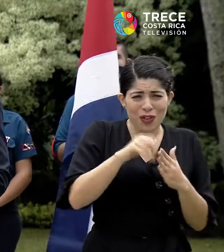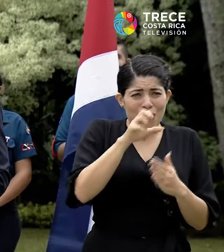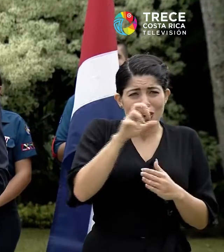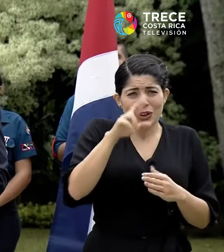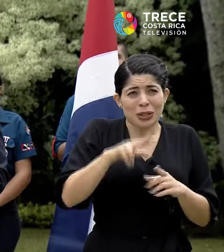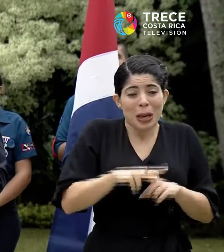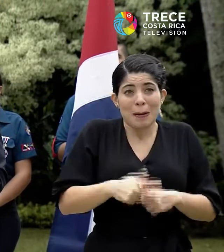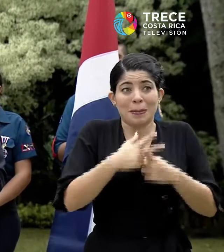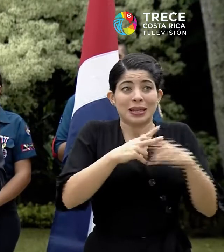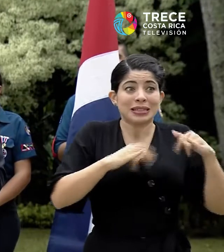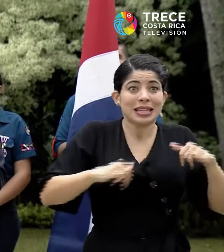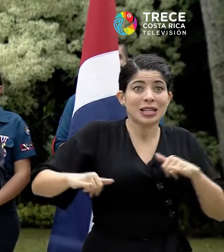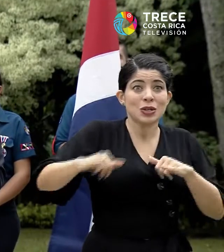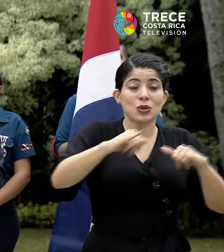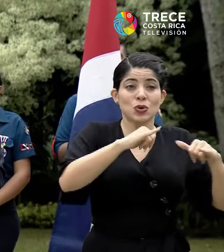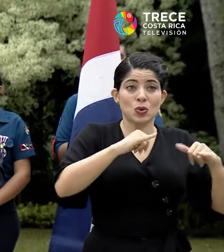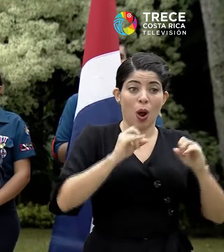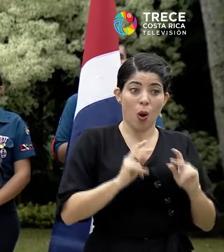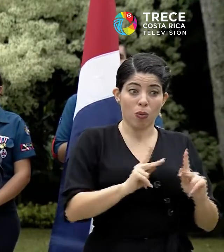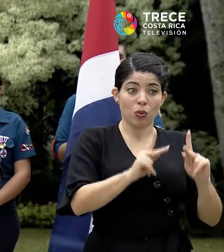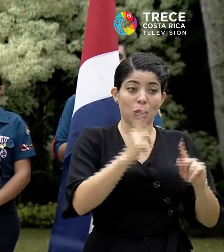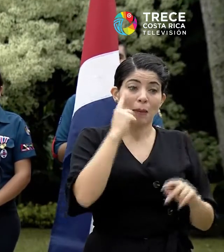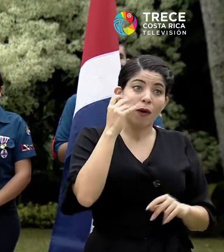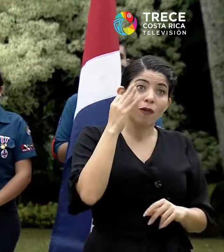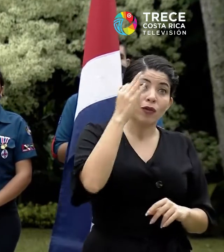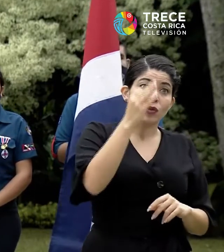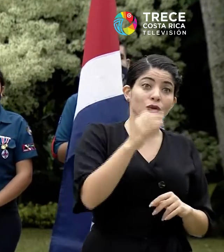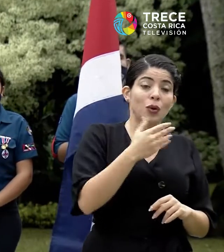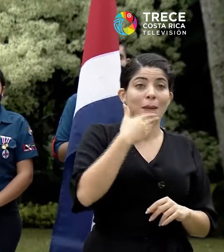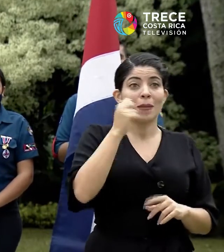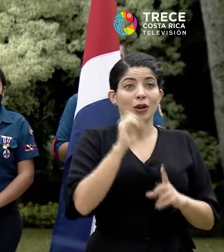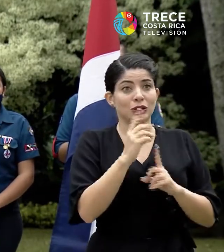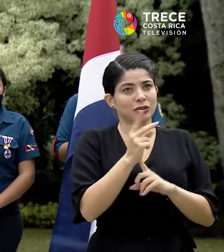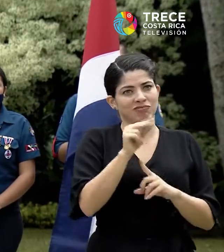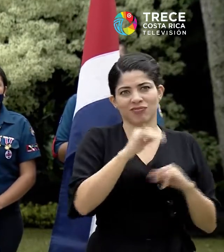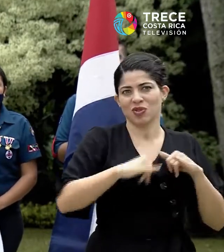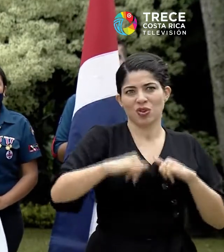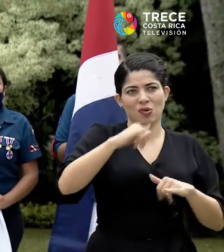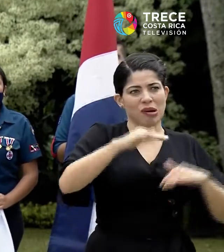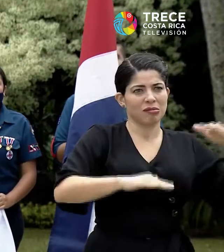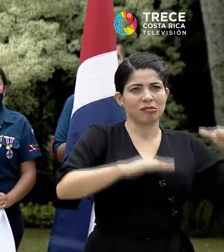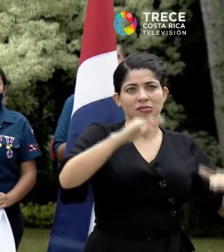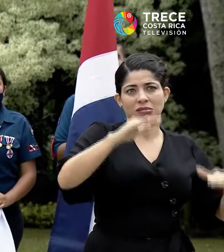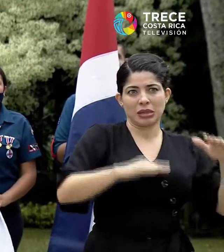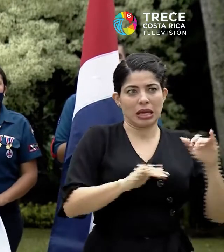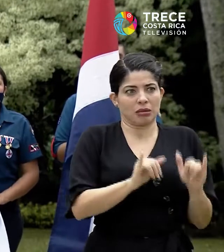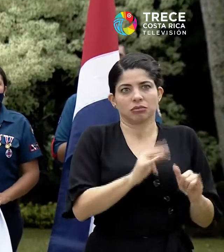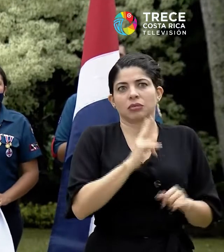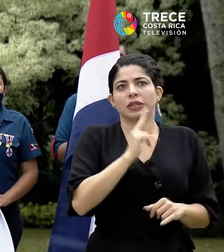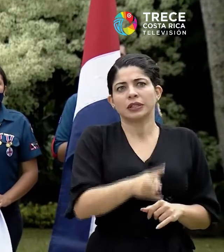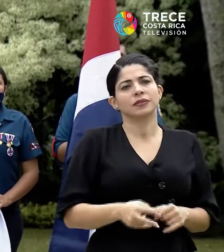mismo lugar para aspirar a una mejor sociedad. Y eso es cierto.